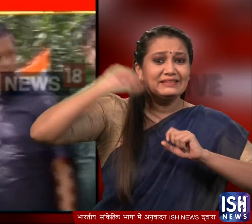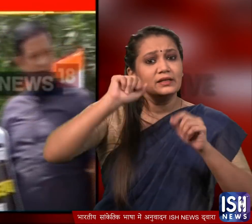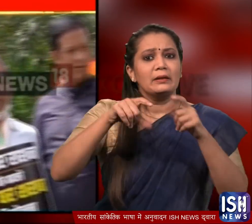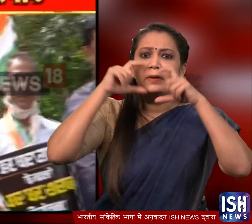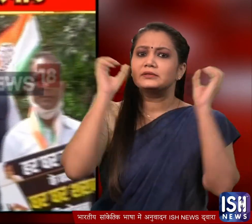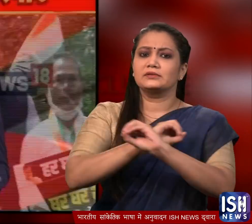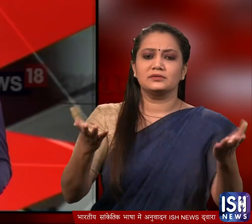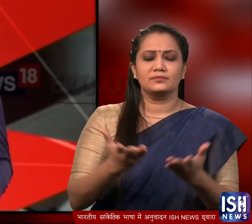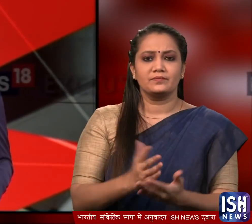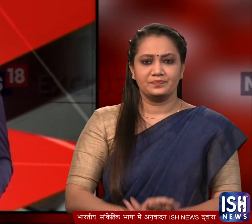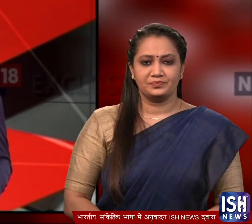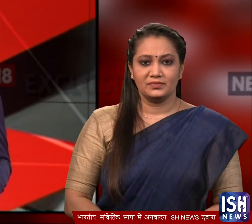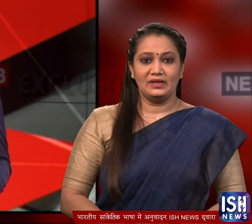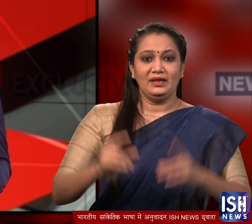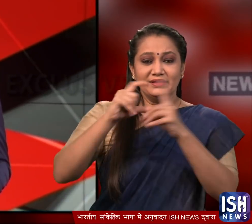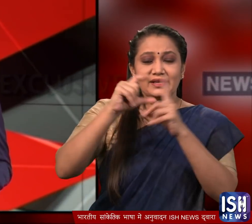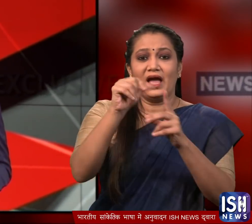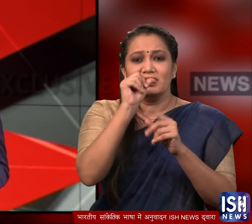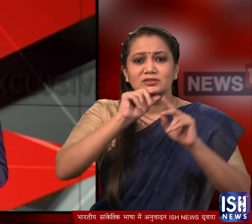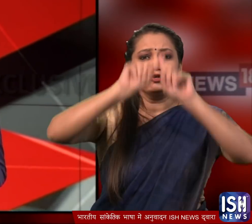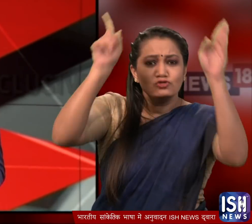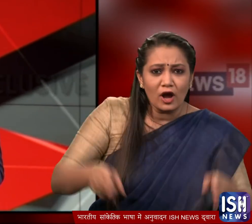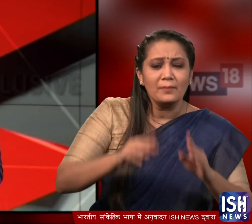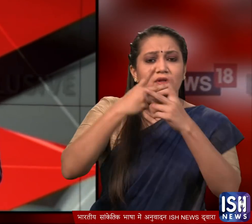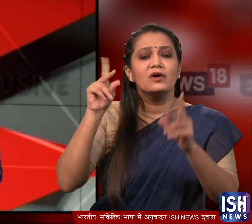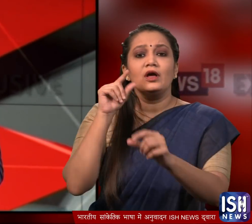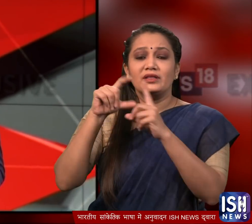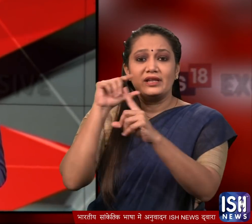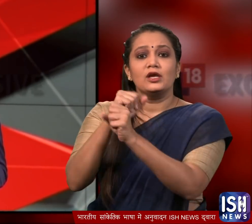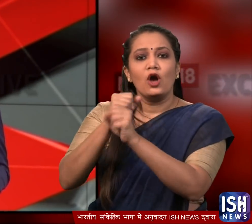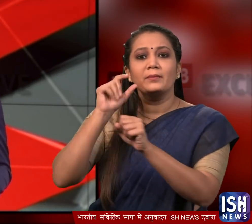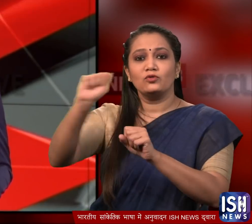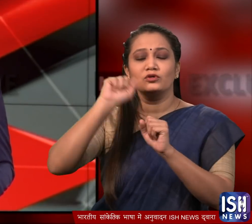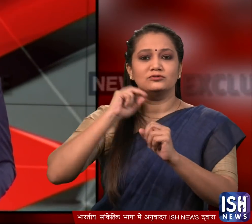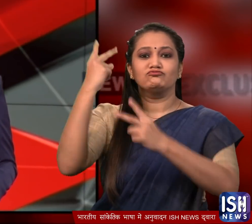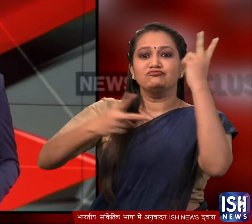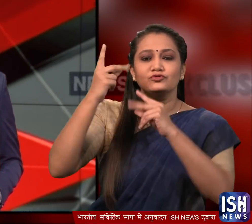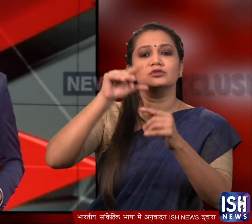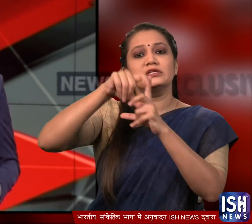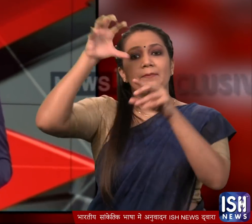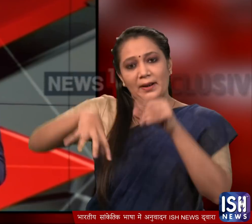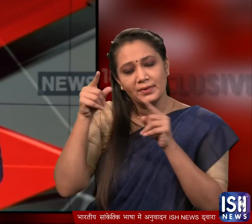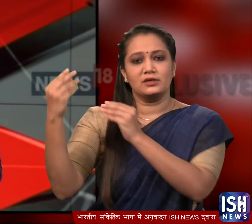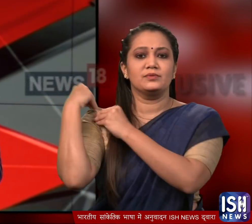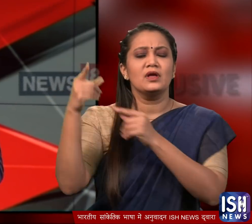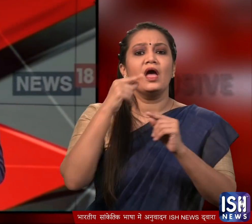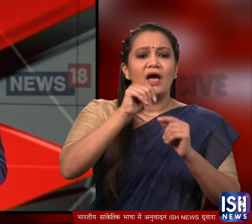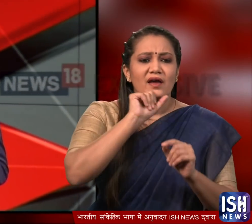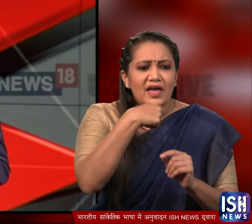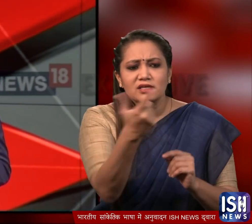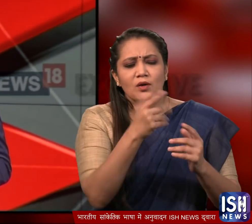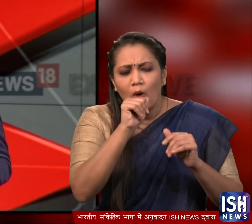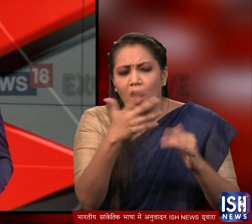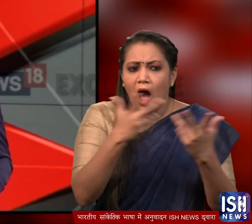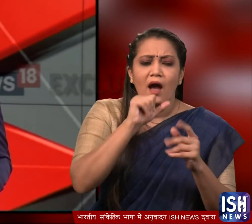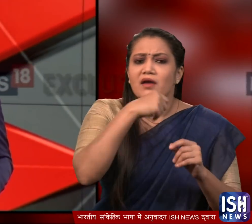मास्क तक नहीं दिखे। सौभाग्य की बात यह कि दिल्ली में शराब की दुकानें दिल्ली सरकार का पर्यटन विभाग चलाता है। वहां शराब खरीदने वालों की उम्र पूछने